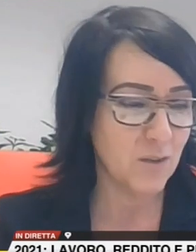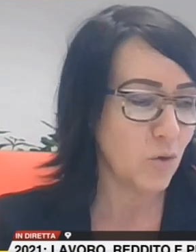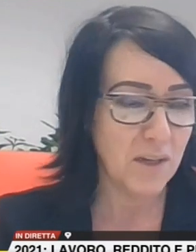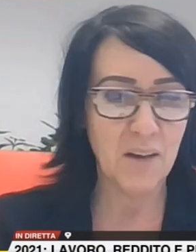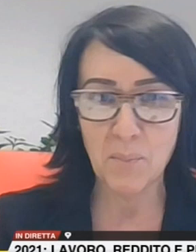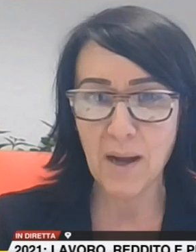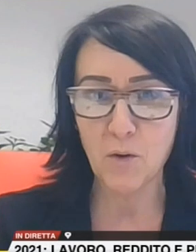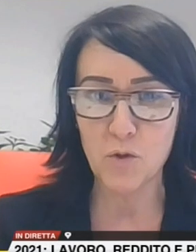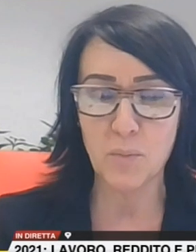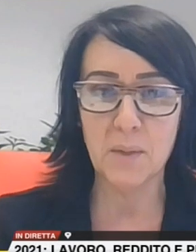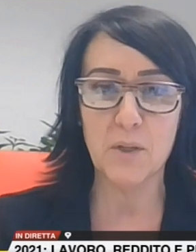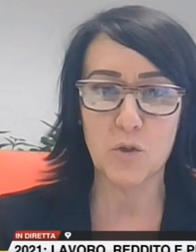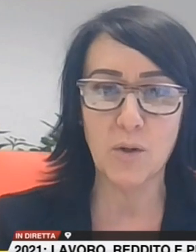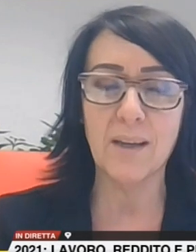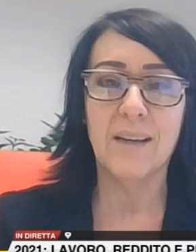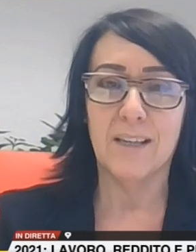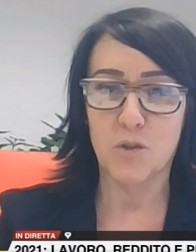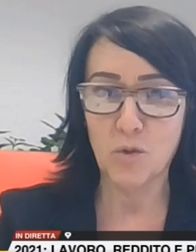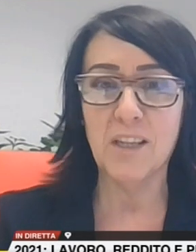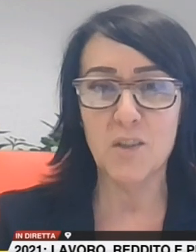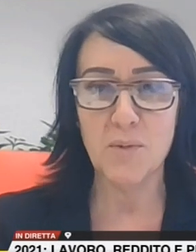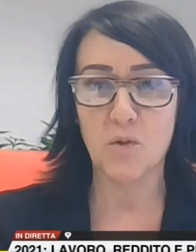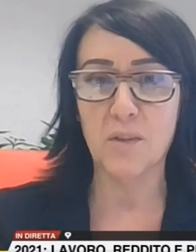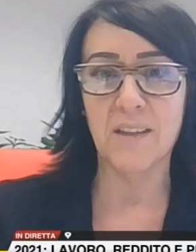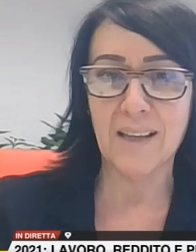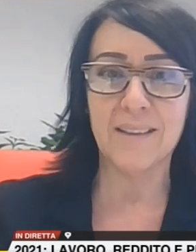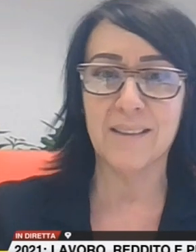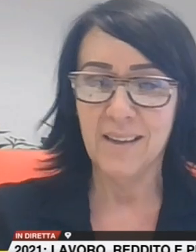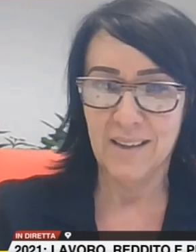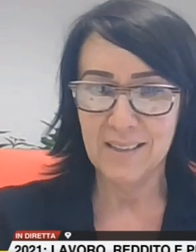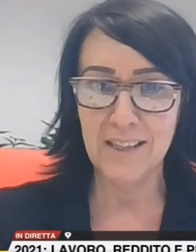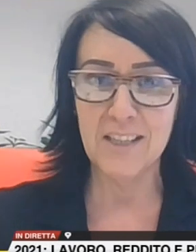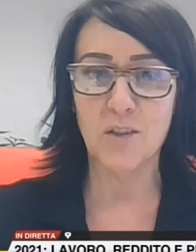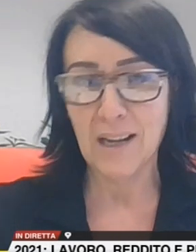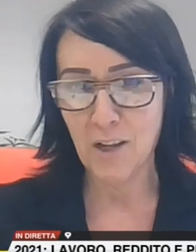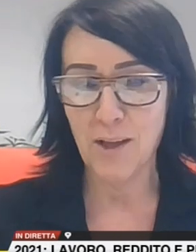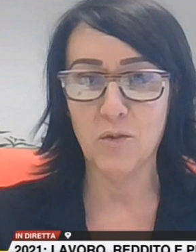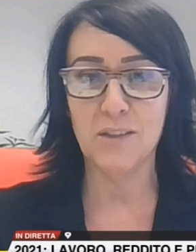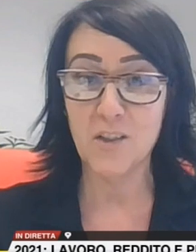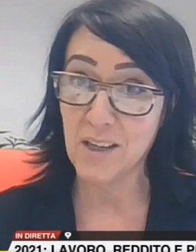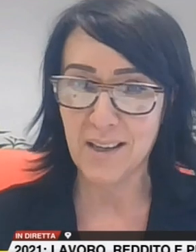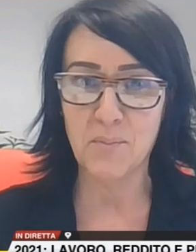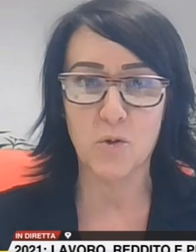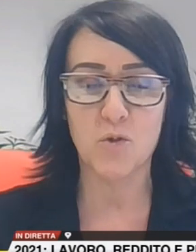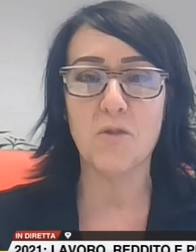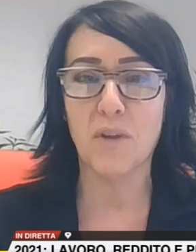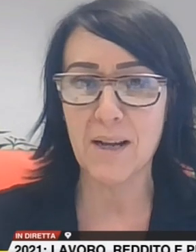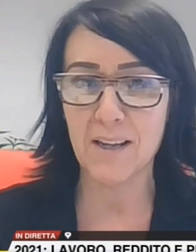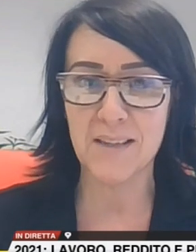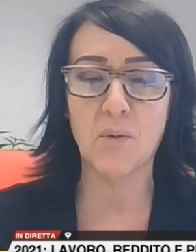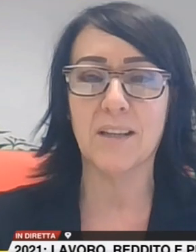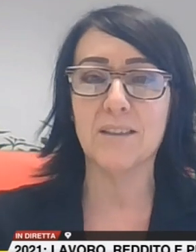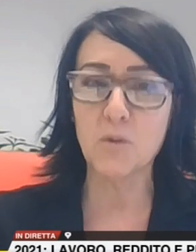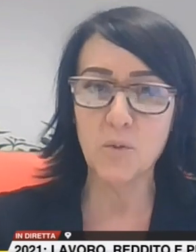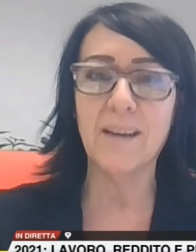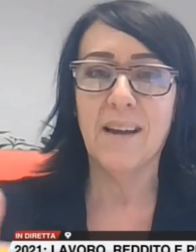come sottolineava Paolo, insomma le persone sono 10 ma sono diventate, dall'inizio dell'anno erano 10 e posso già confermare che